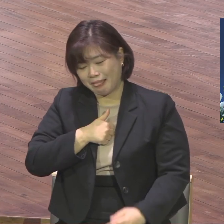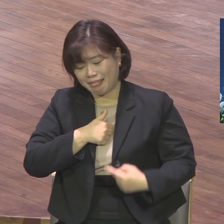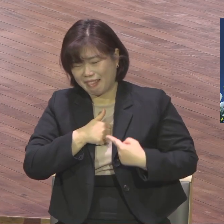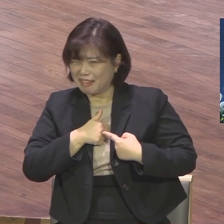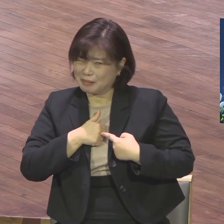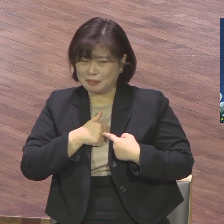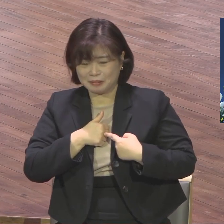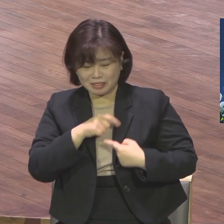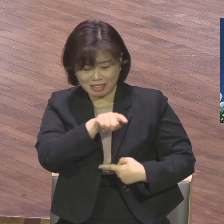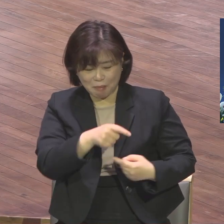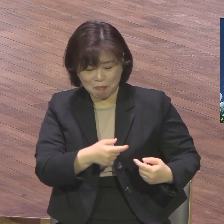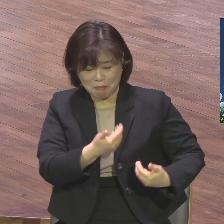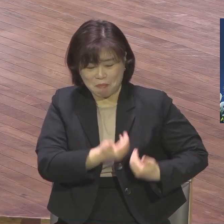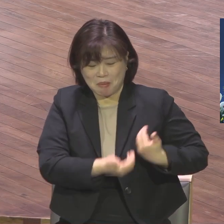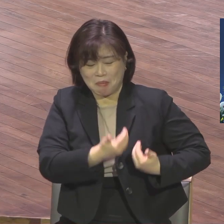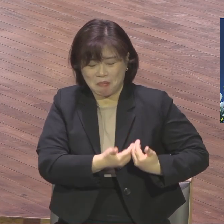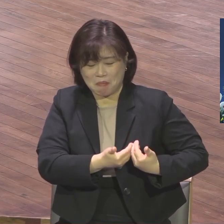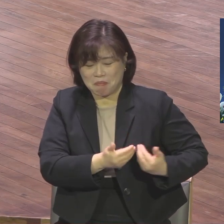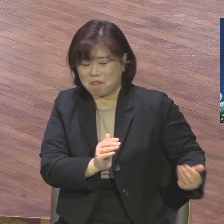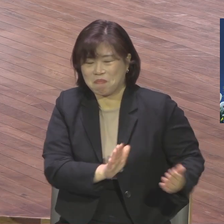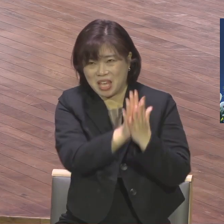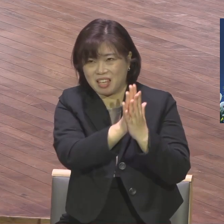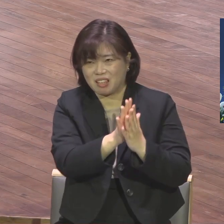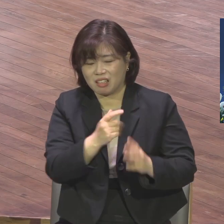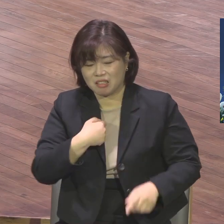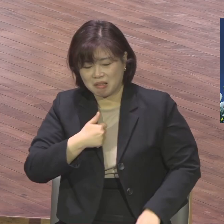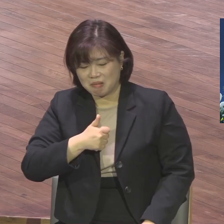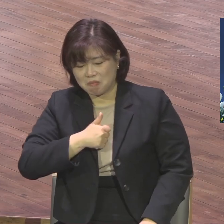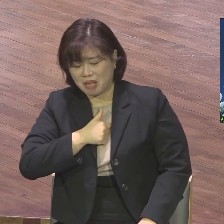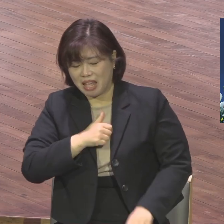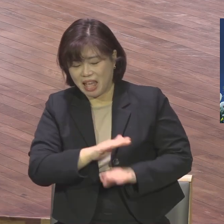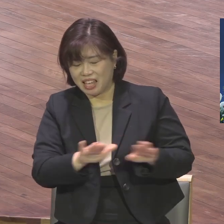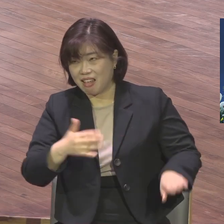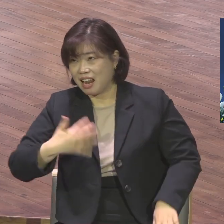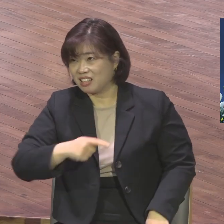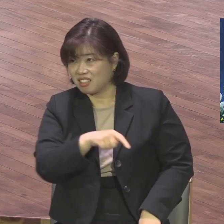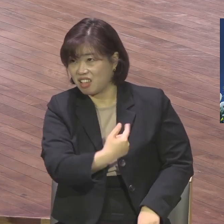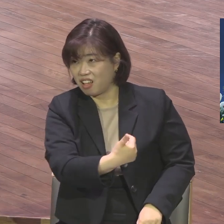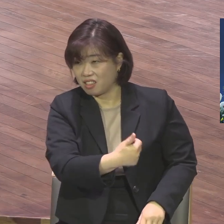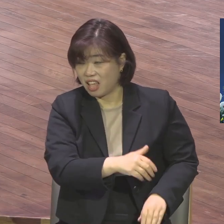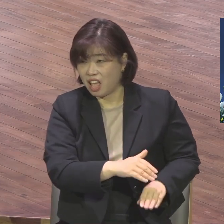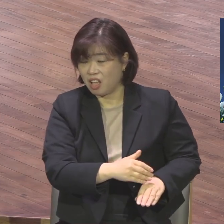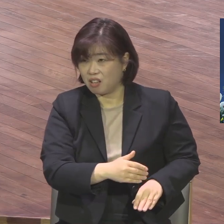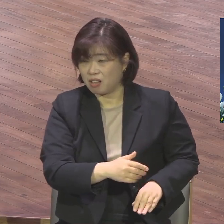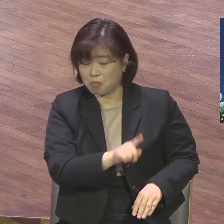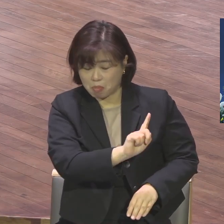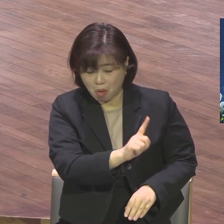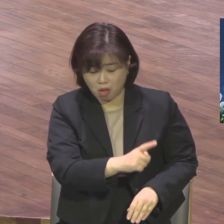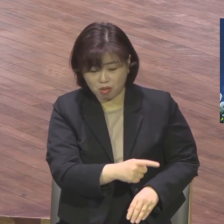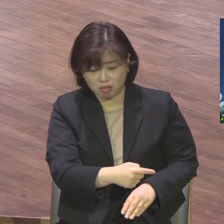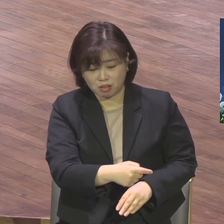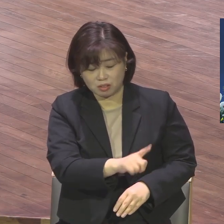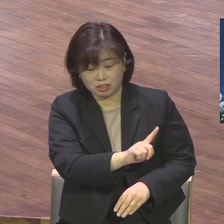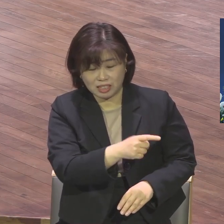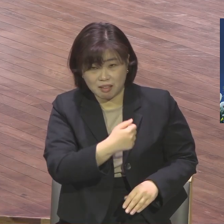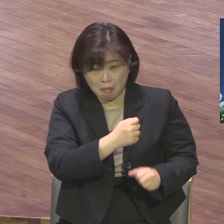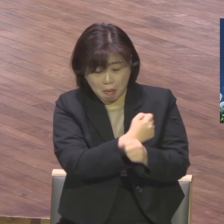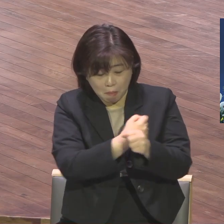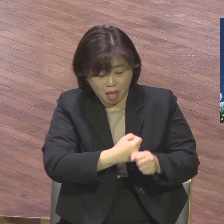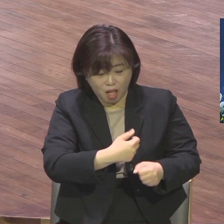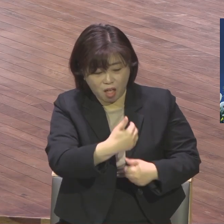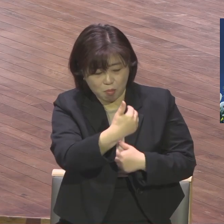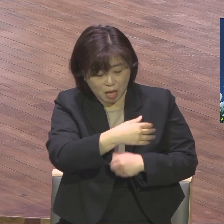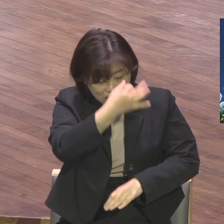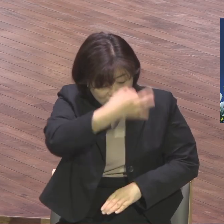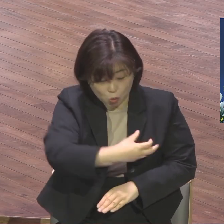살려놓고 봐야지. 아멘. 우리 아버지, 어머니, 할아버지, 할머니, 내 형제들, 친척들, 내 권력들 살려놓고